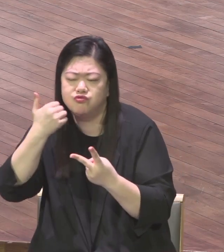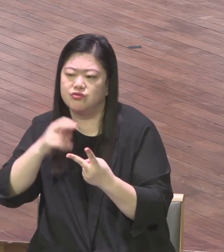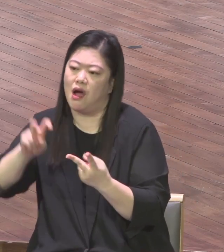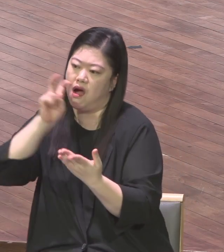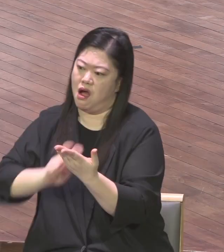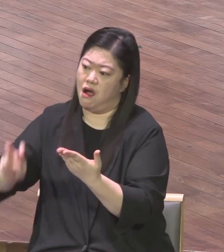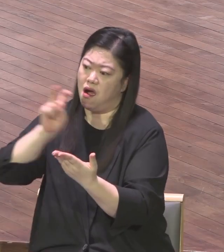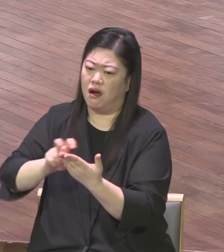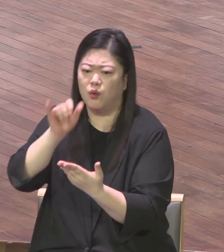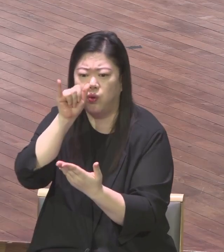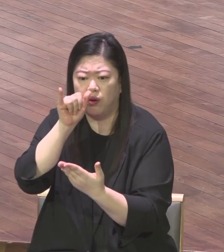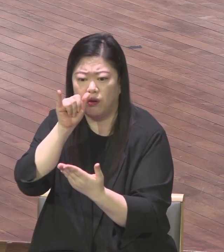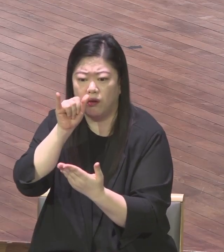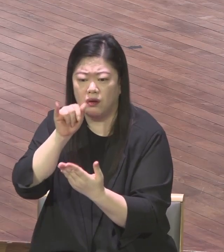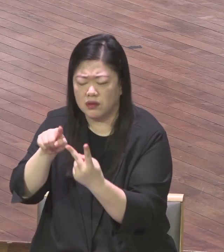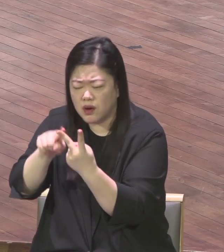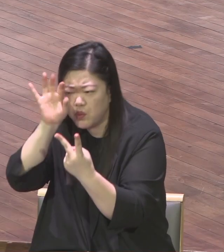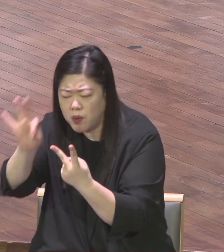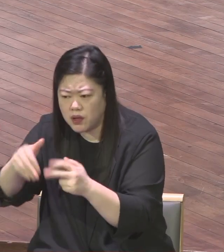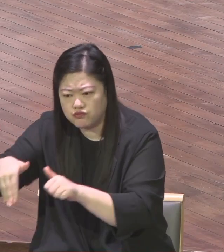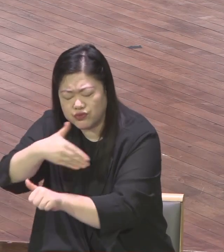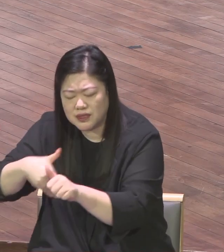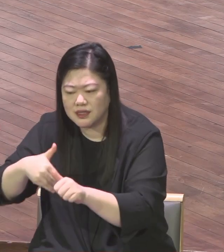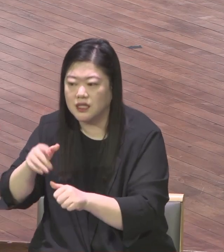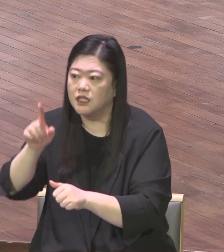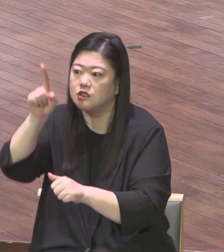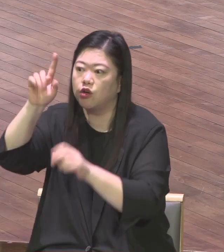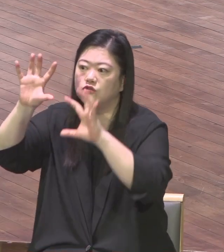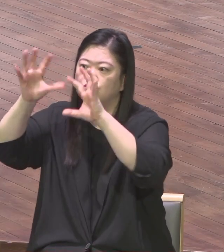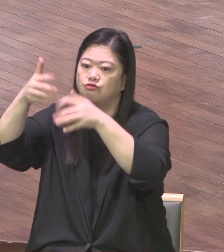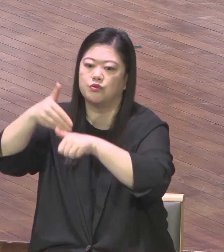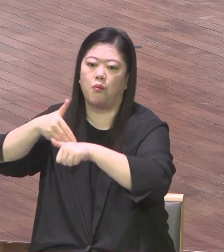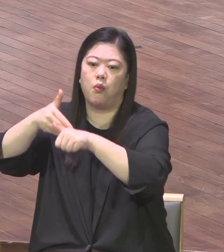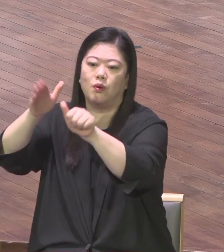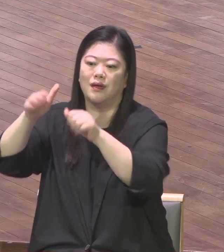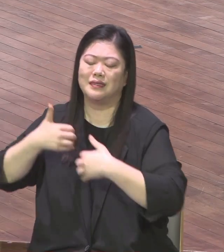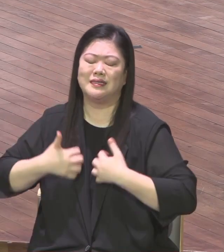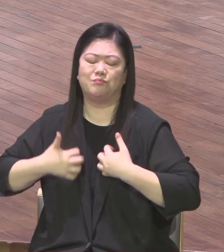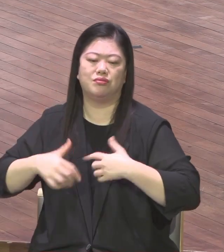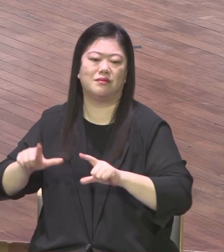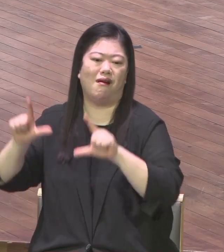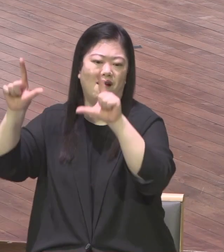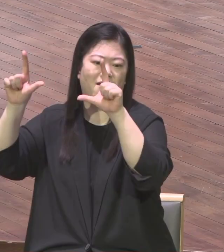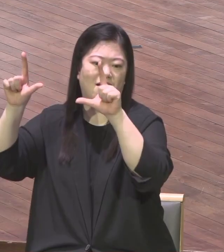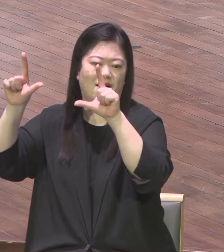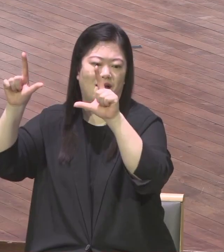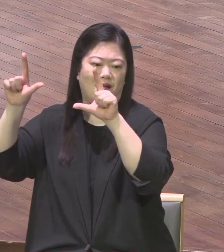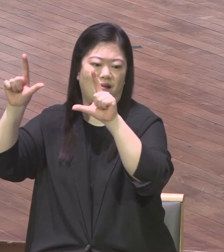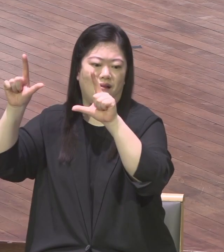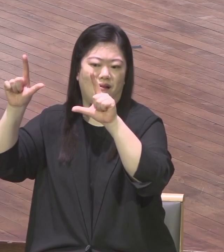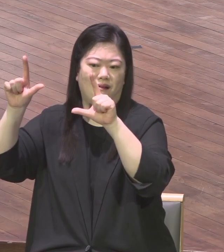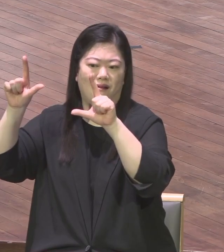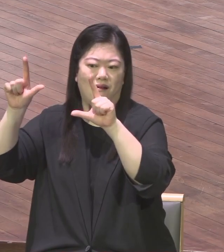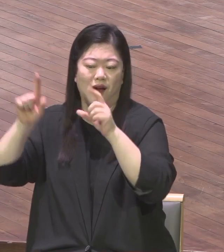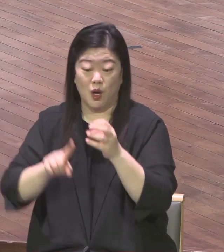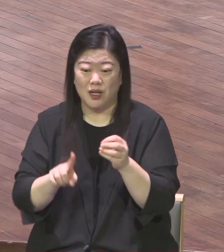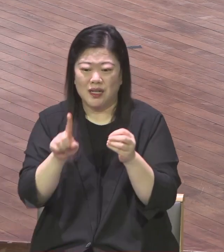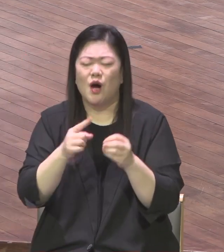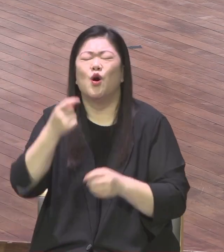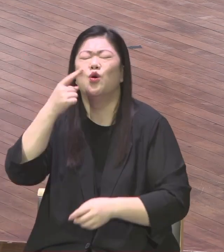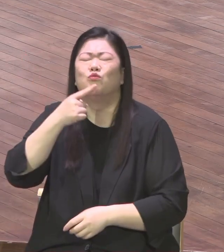천국으로 가셨습니다. 천국 환송식이지요. 천국 환송식. 얼마나, 물론